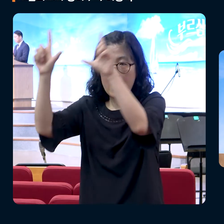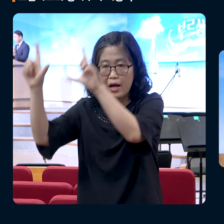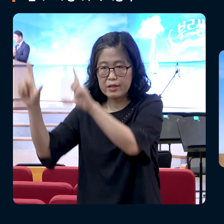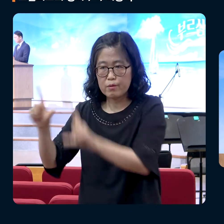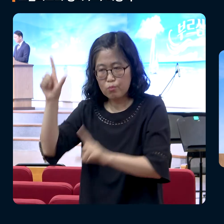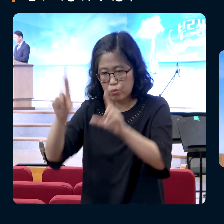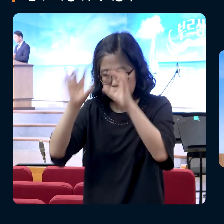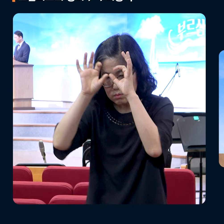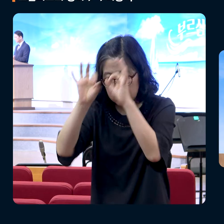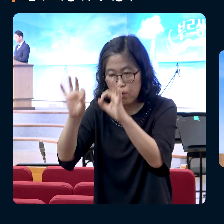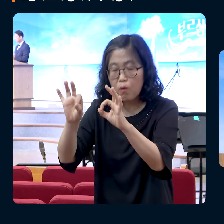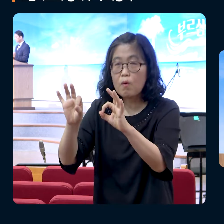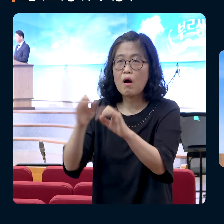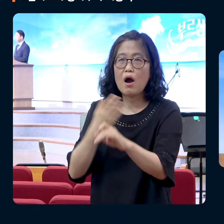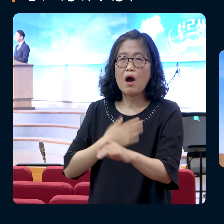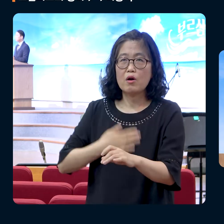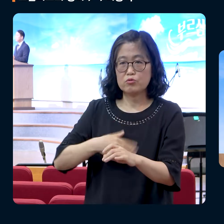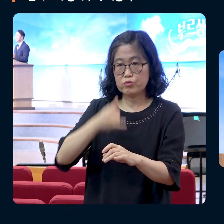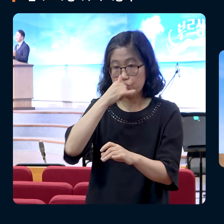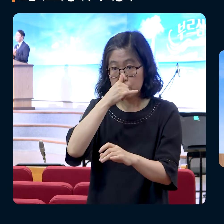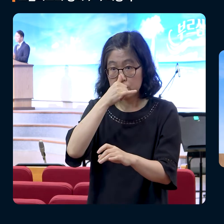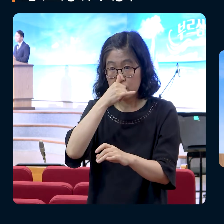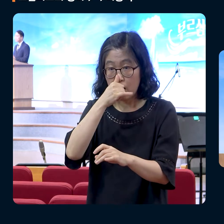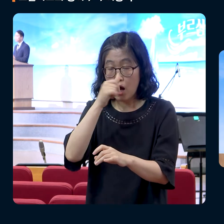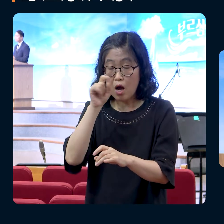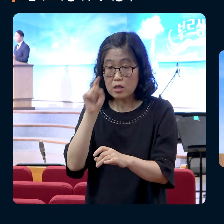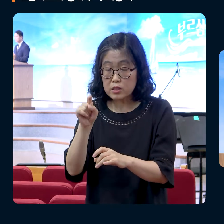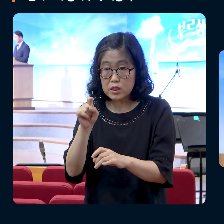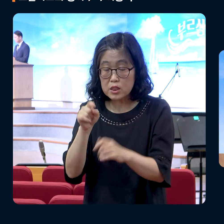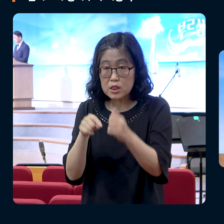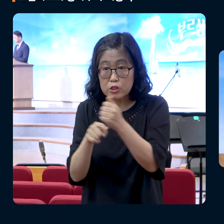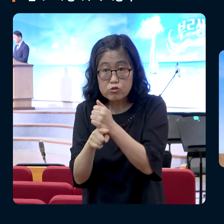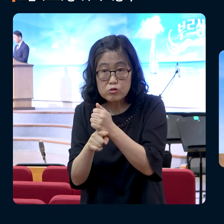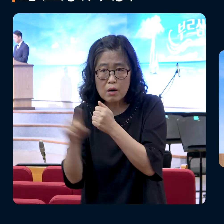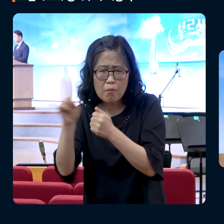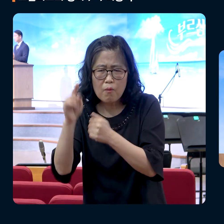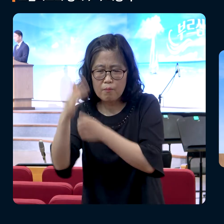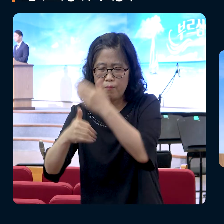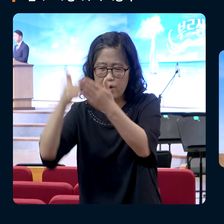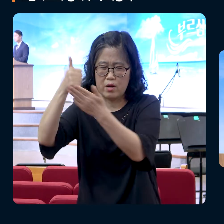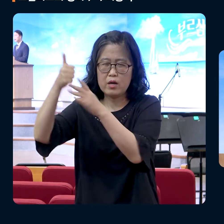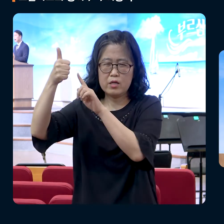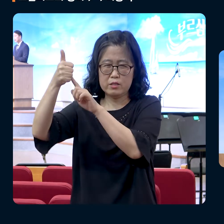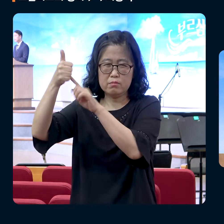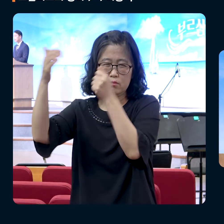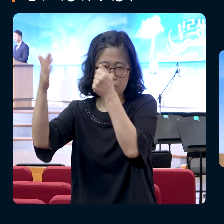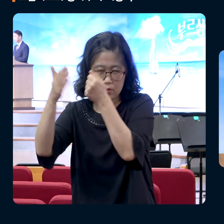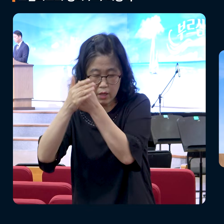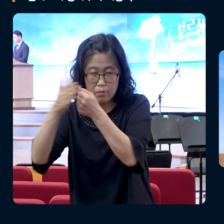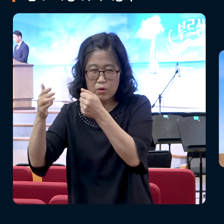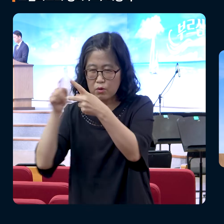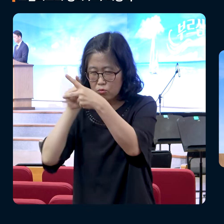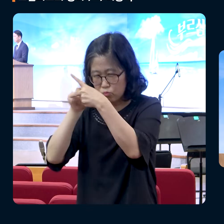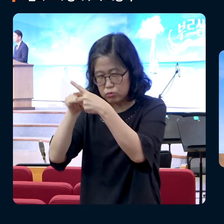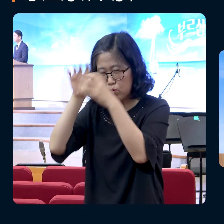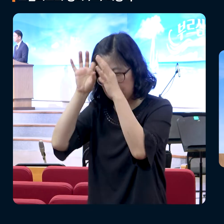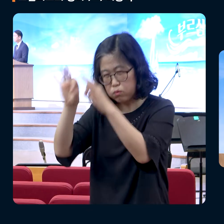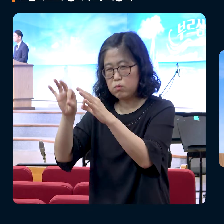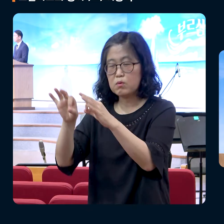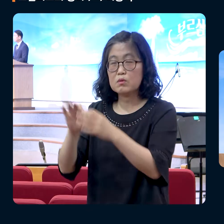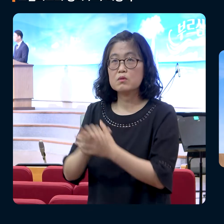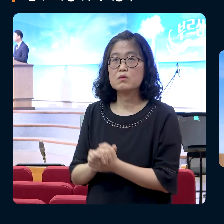다름이 요셉이 섬기고 있는 신인 하나님으로 인함임을 그들은 알게 되었던